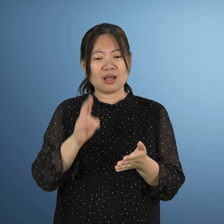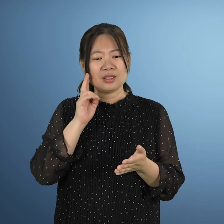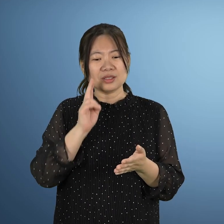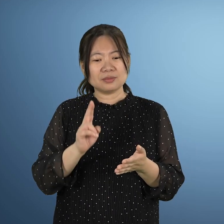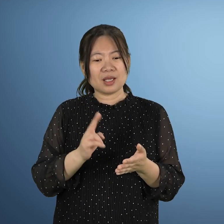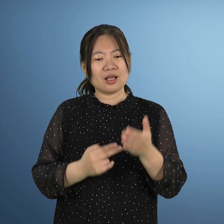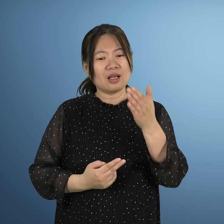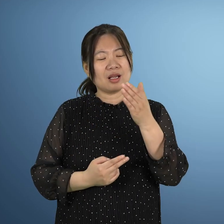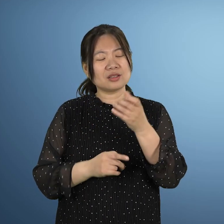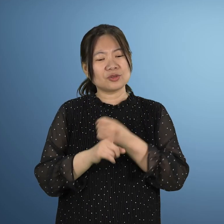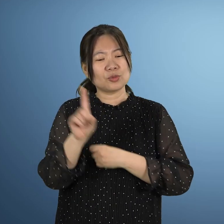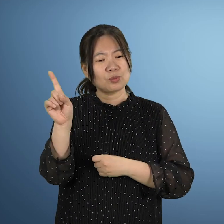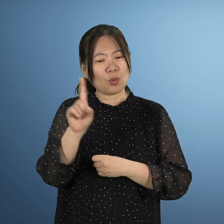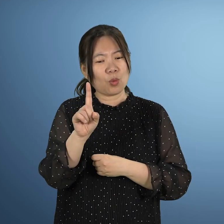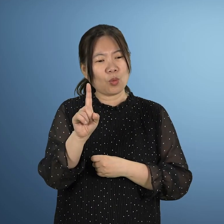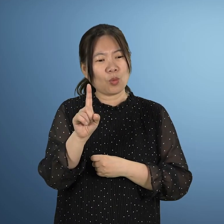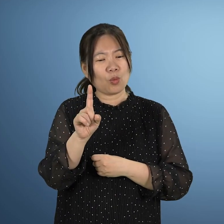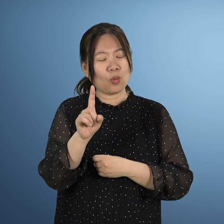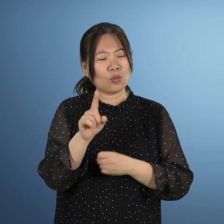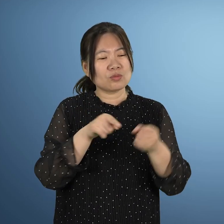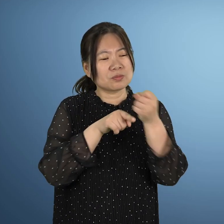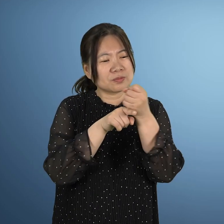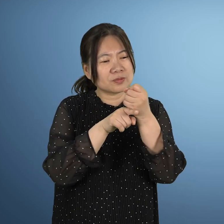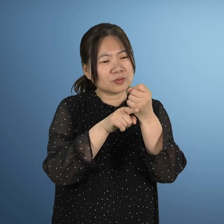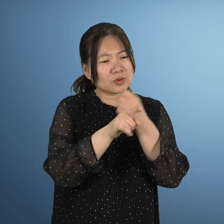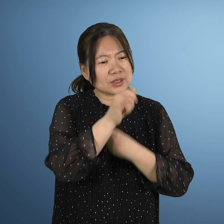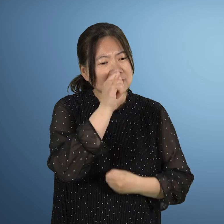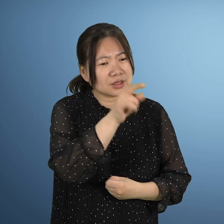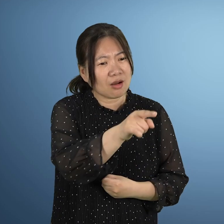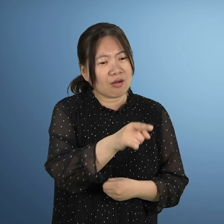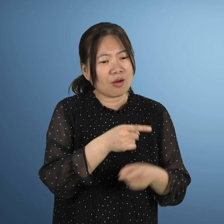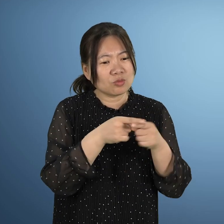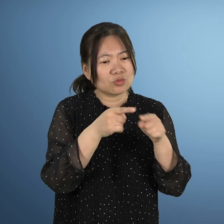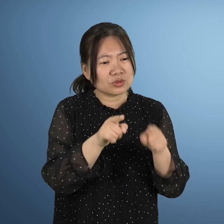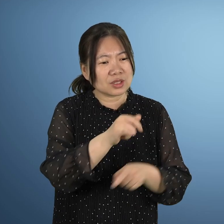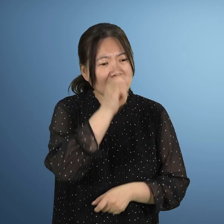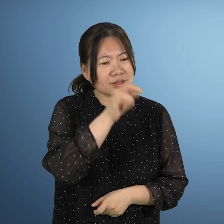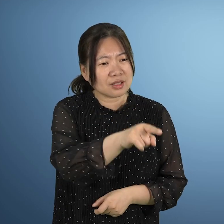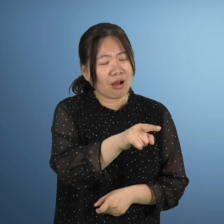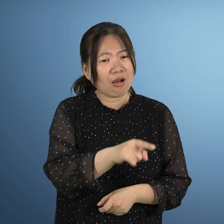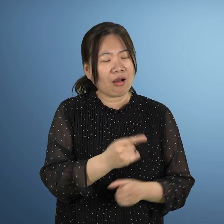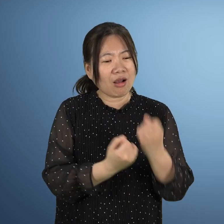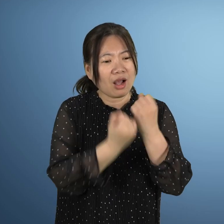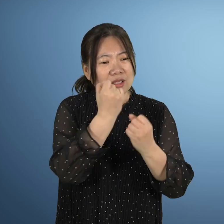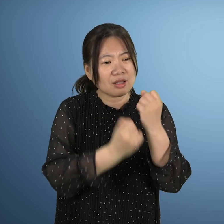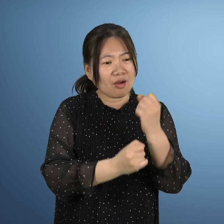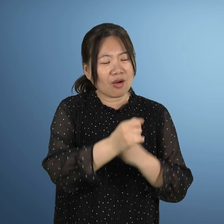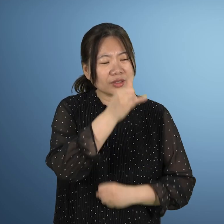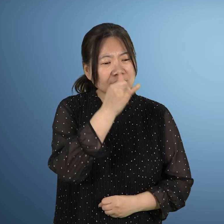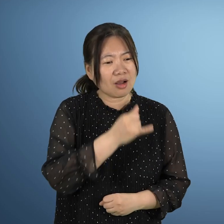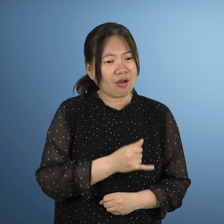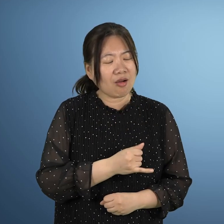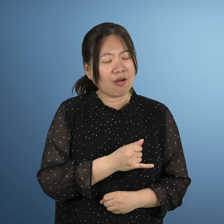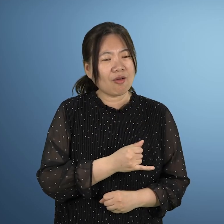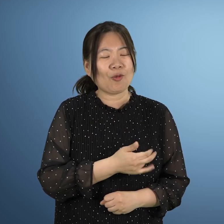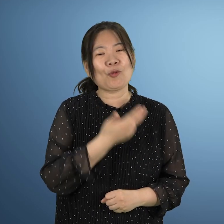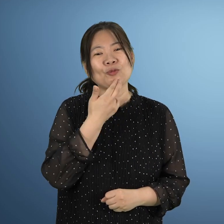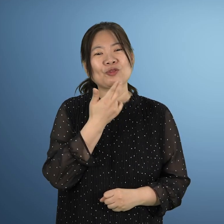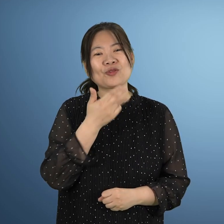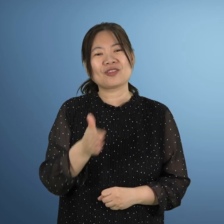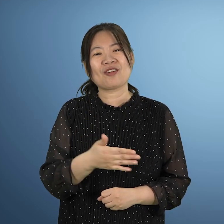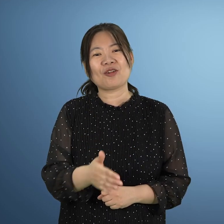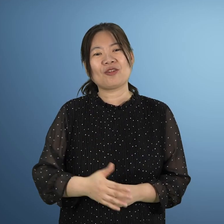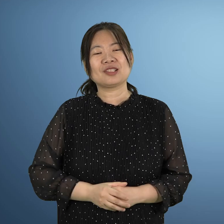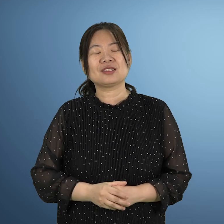것 같아? 따졌나요? 분석했나요? 해석했나요? 아니에요.